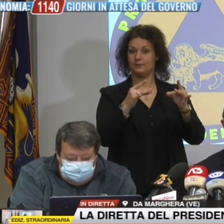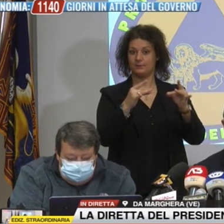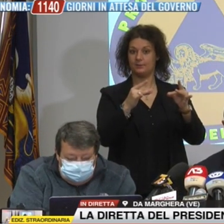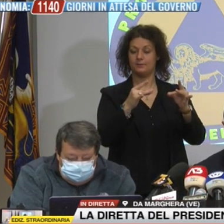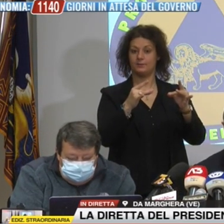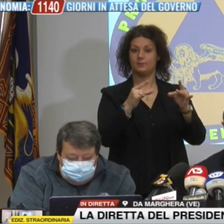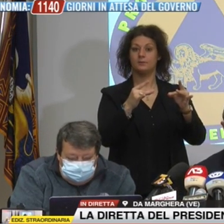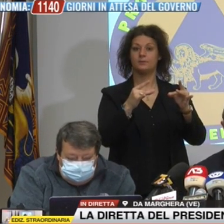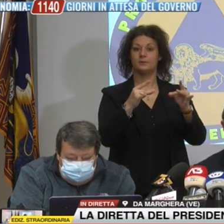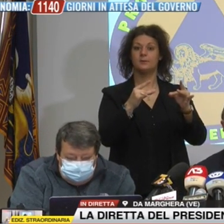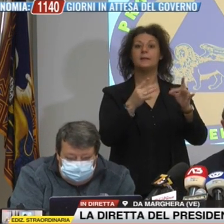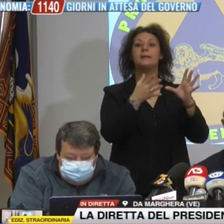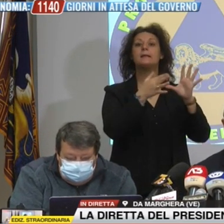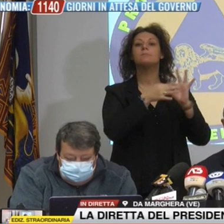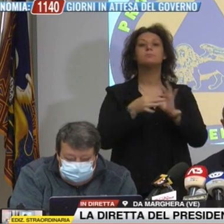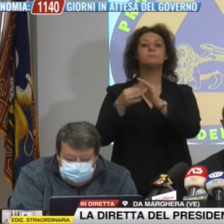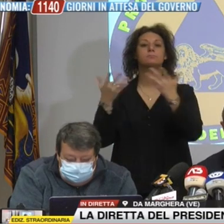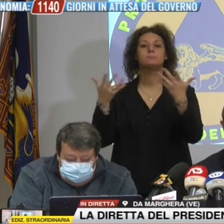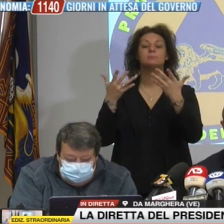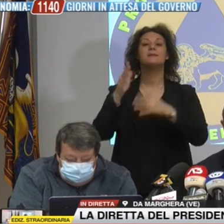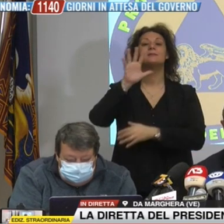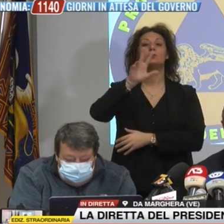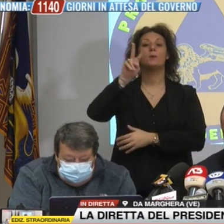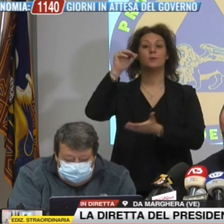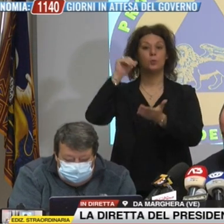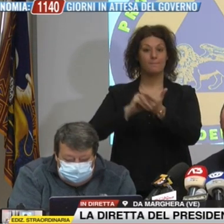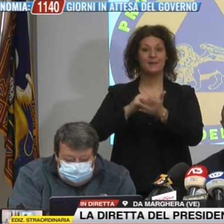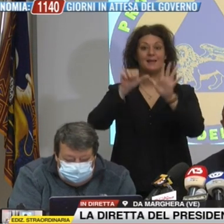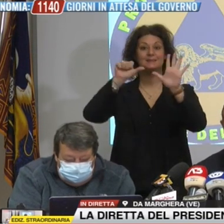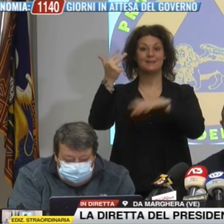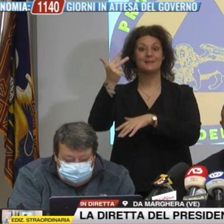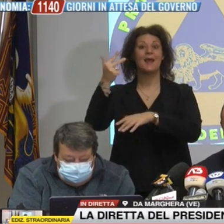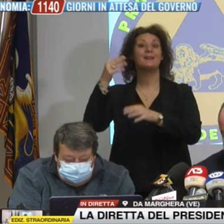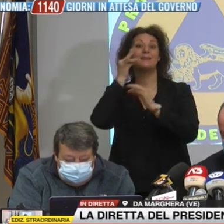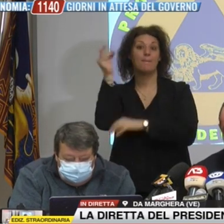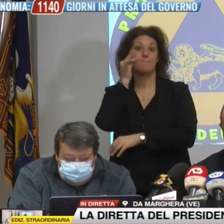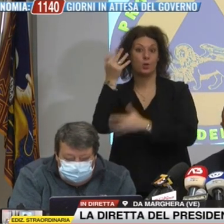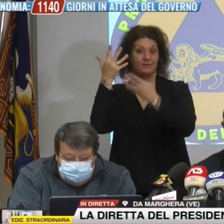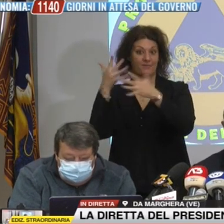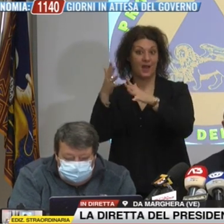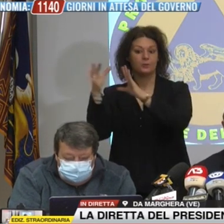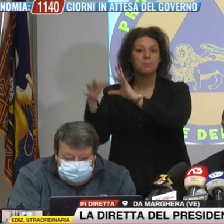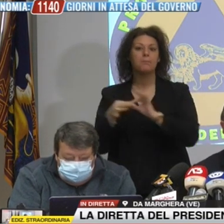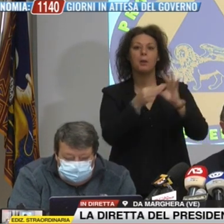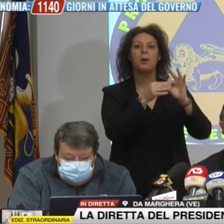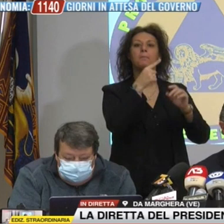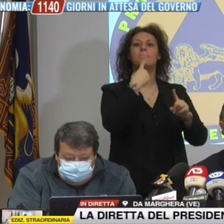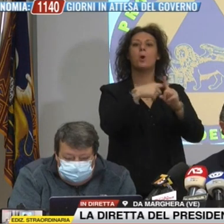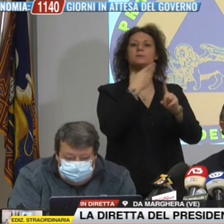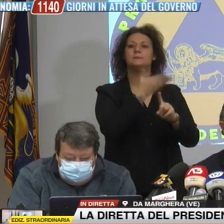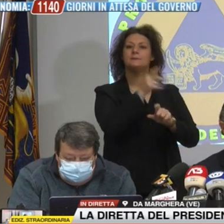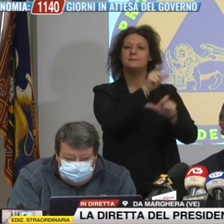ne viene fuori che sui 52.063 tamponi totali i positivi sono una percentuale bassa,